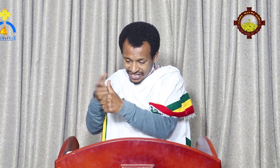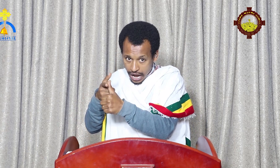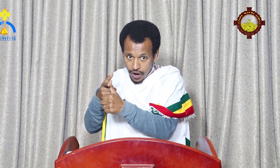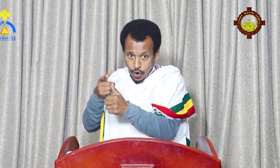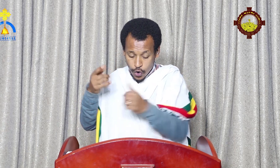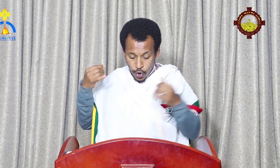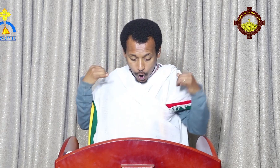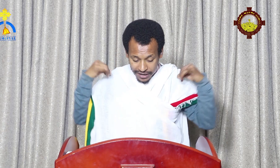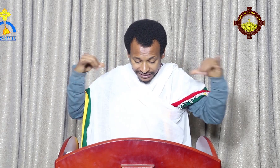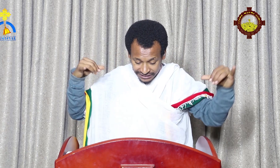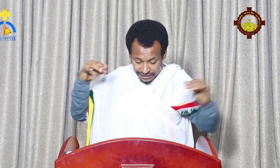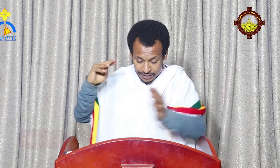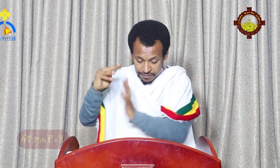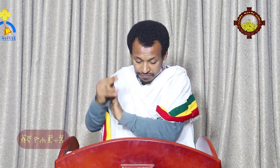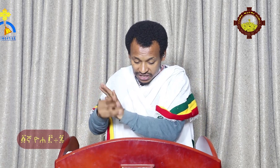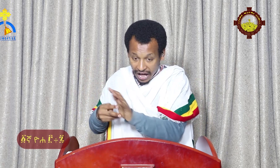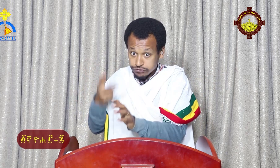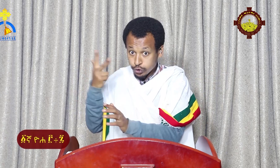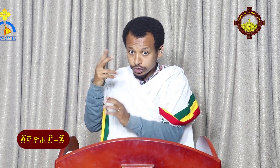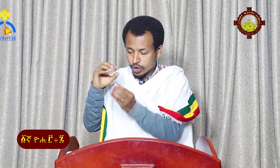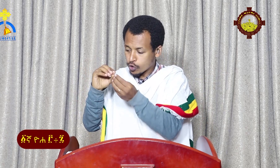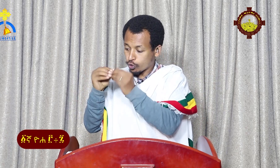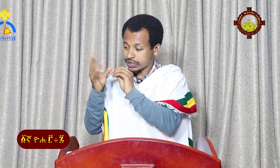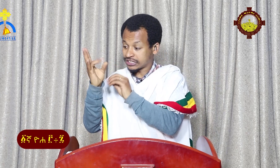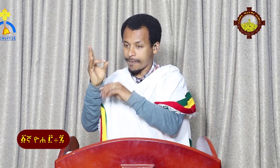አንደኛ ዮሐንስ ምዕራፍ 3 ቁጥር 7